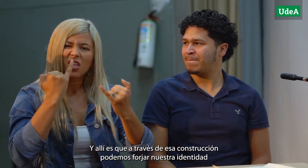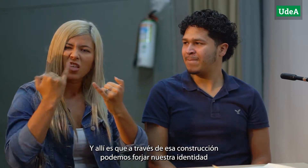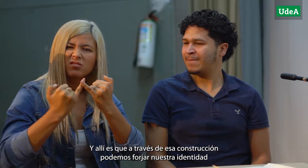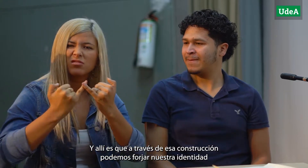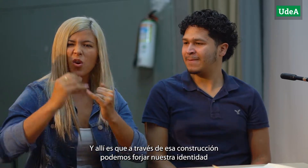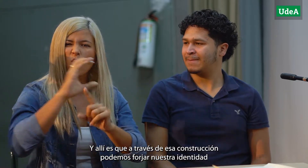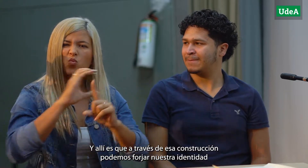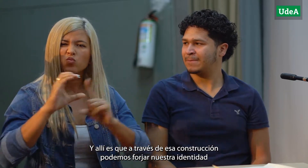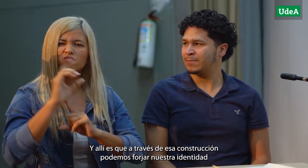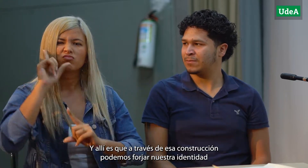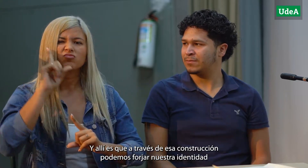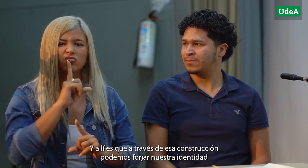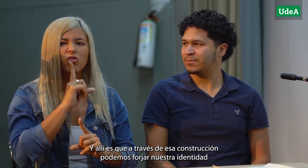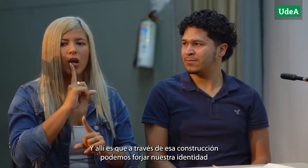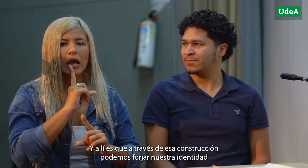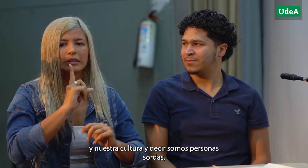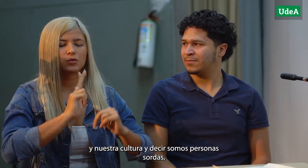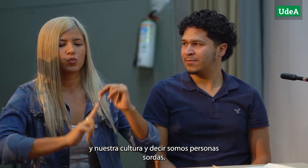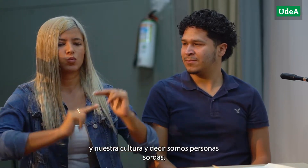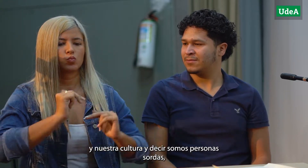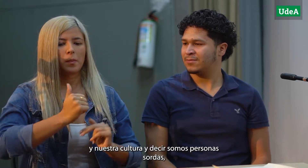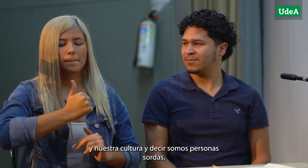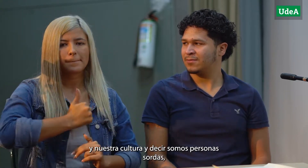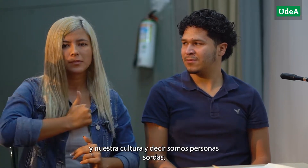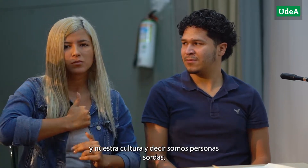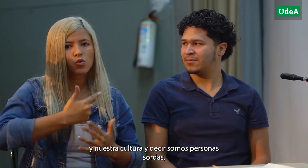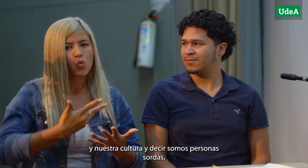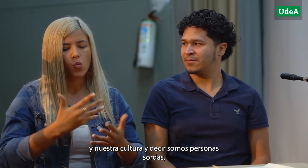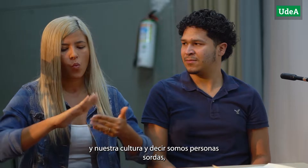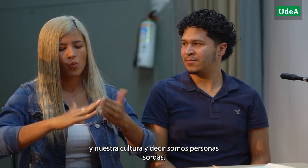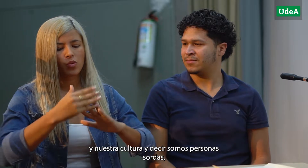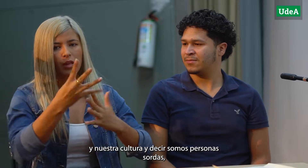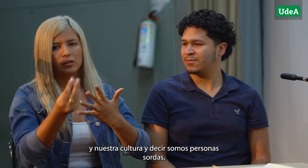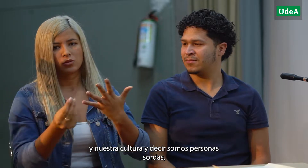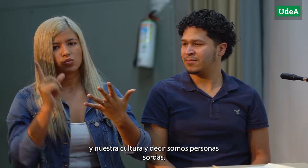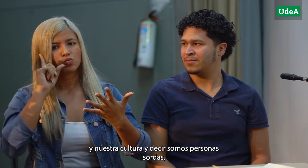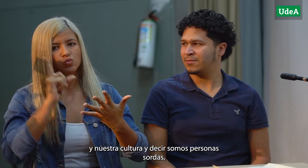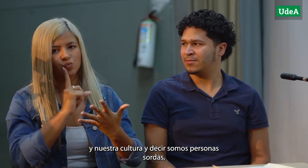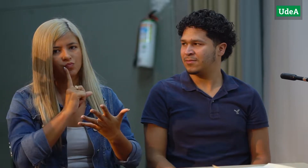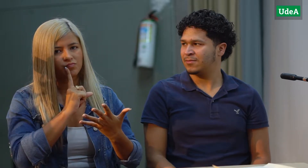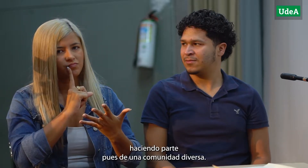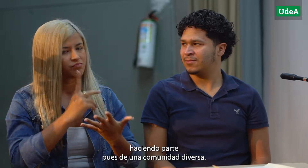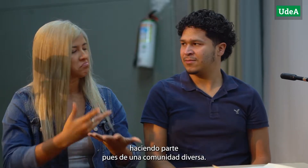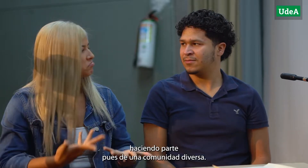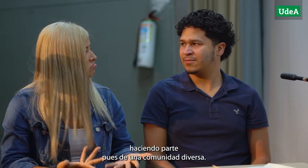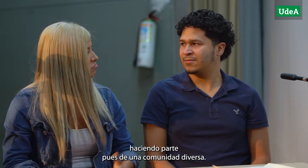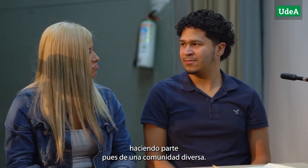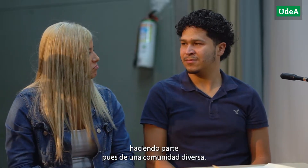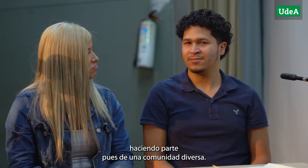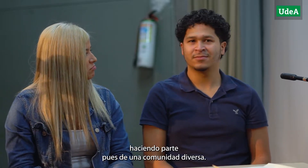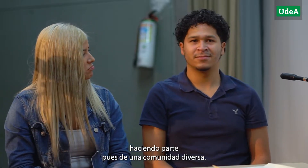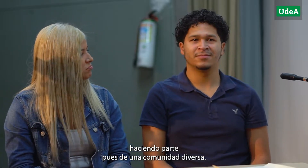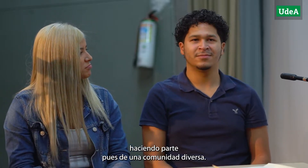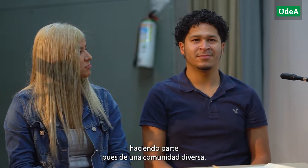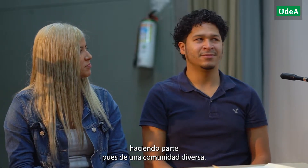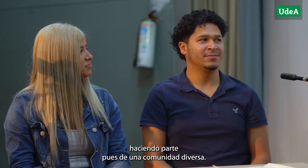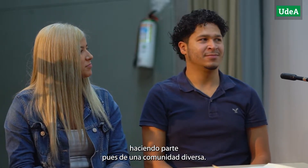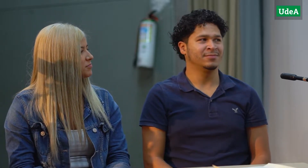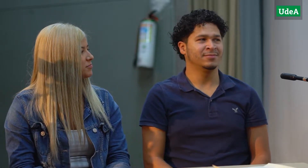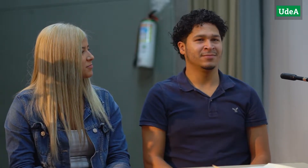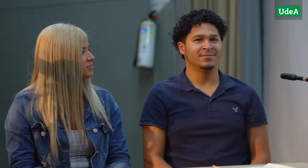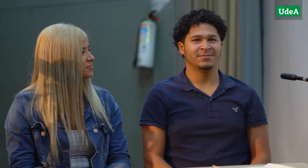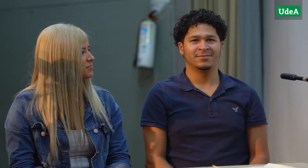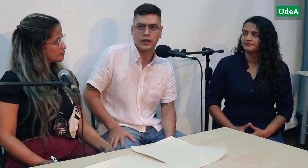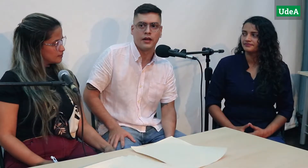construcción podemos forjar nuestra identidad y nuestra cultura y decir somos personas sordas, haciendo parte pues de una comunidad